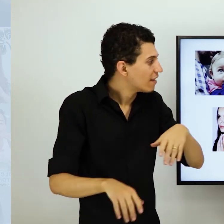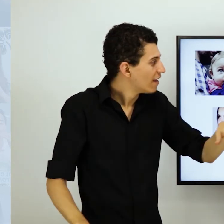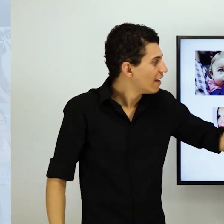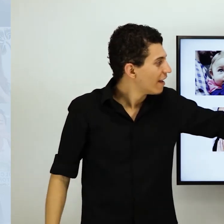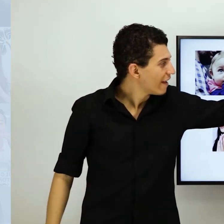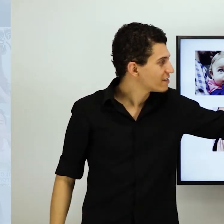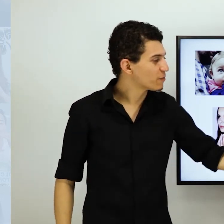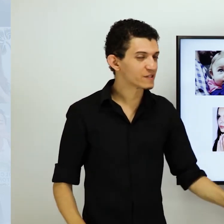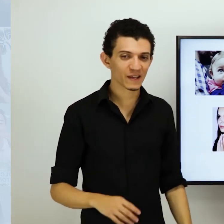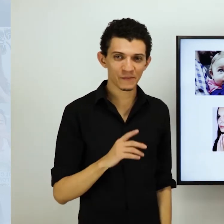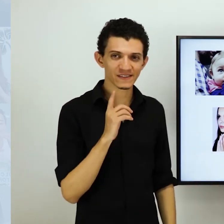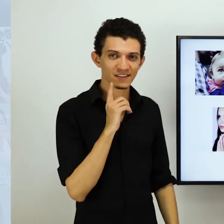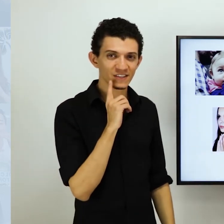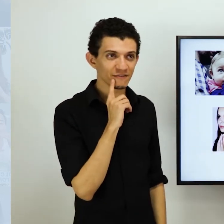Essa moça aqui, pensativa.